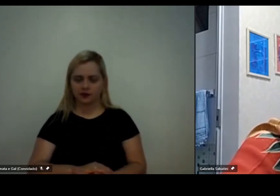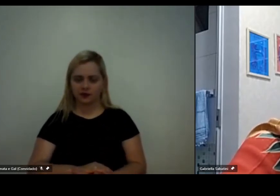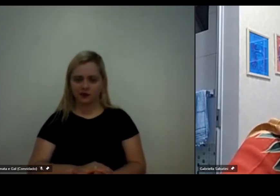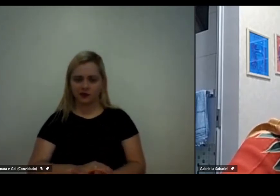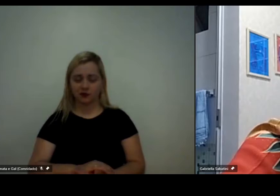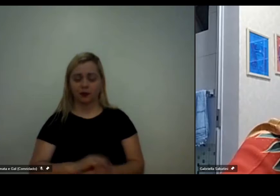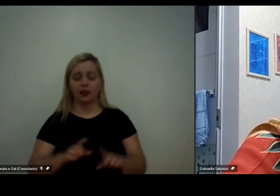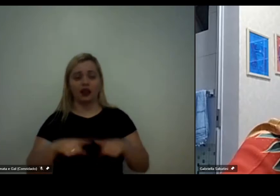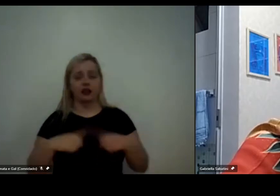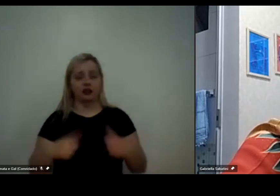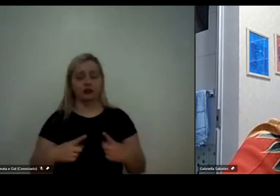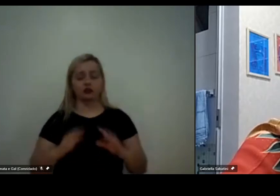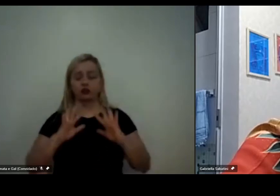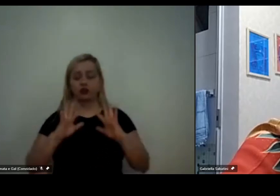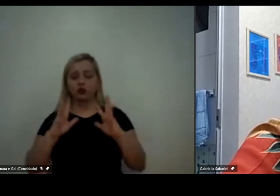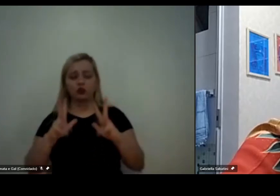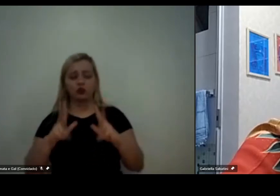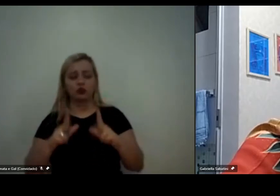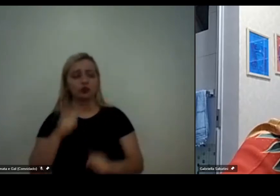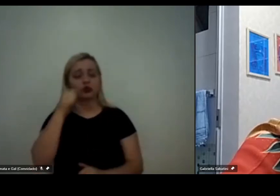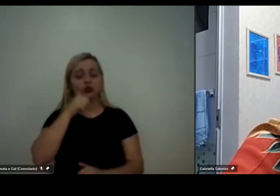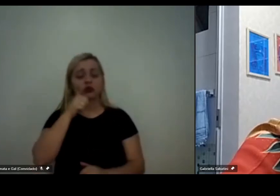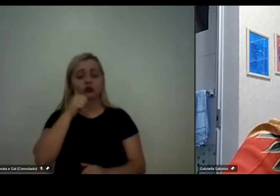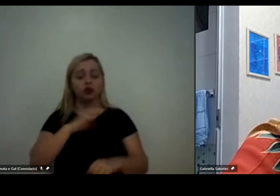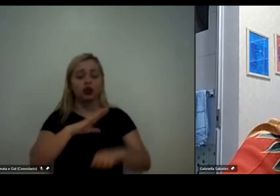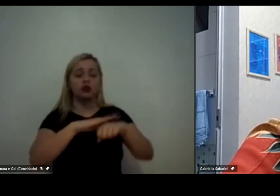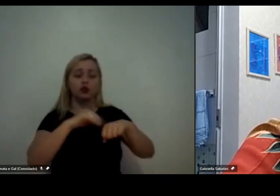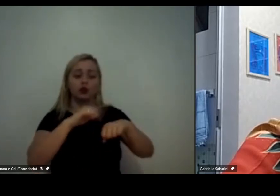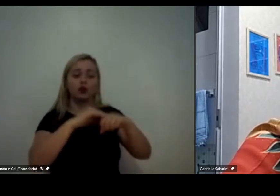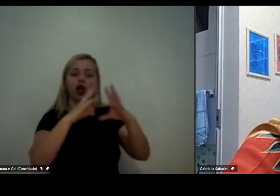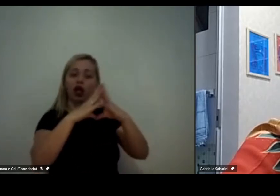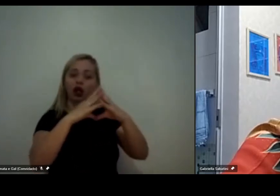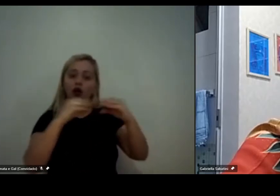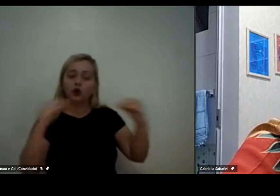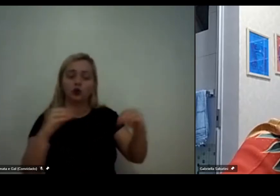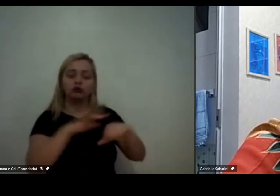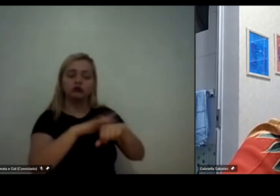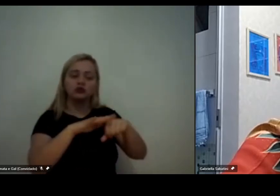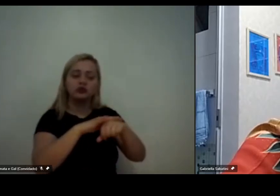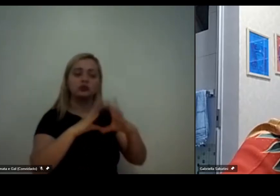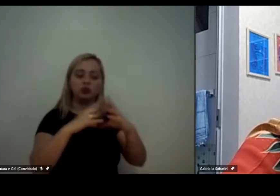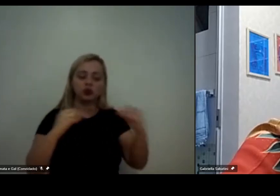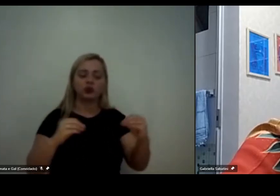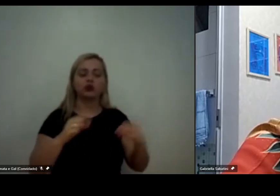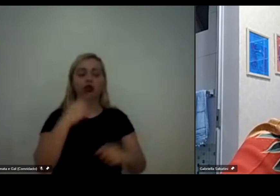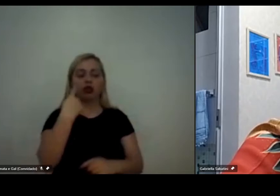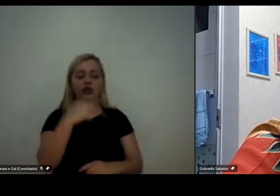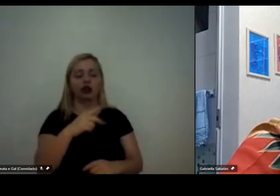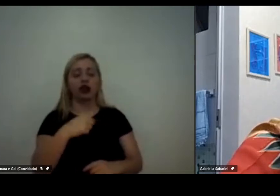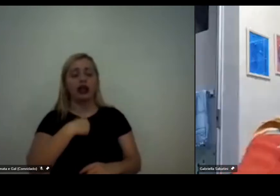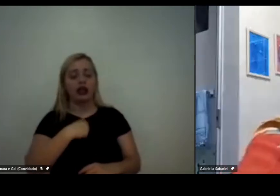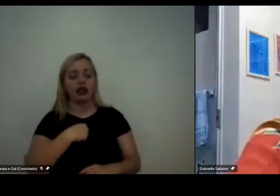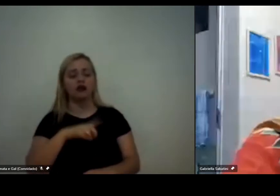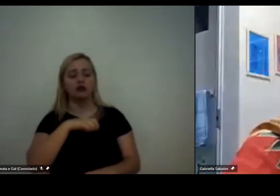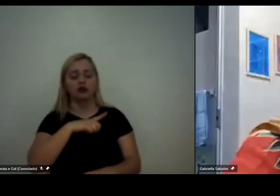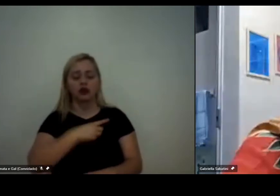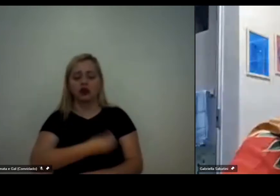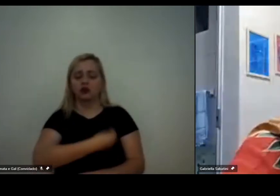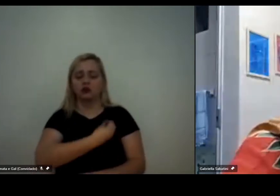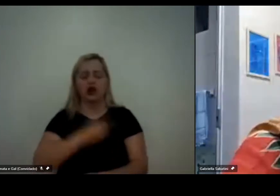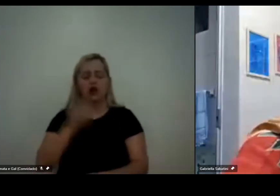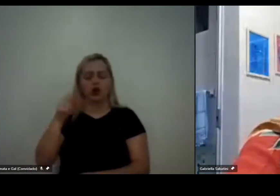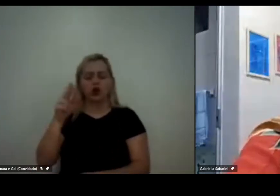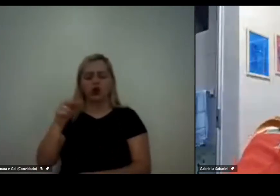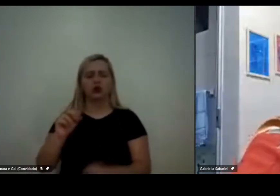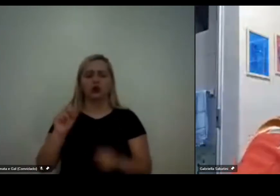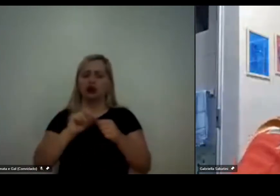por essas mulheres. A cura está aí também, em ressignificar o vivido. Eu também tenho medo, e por medo terceiros.